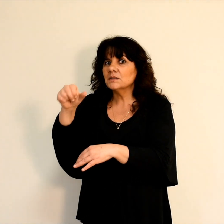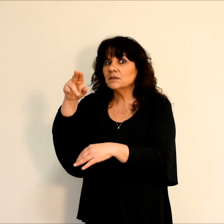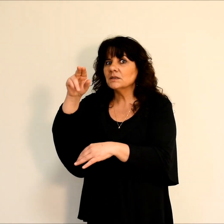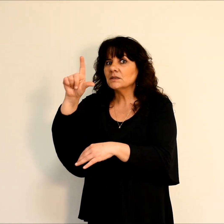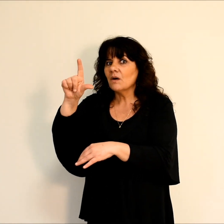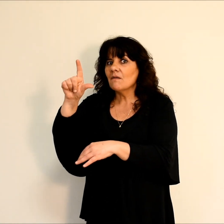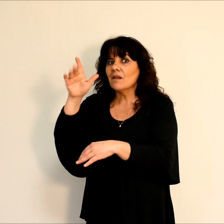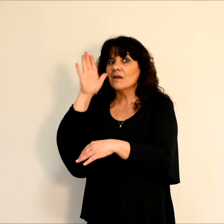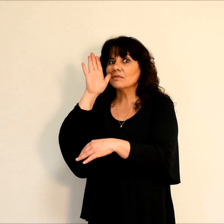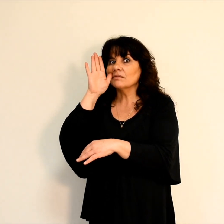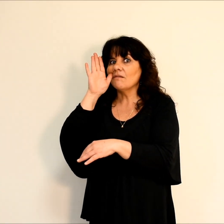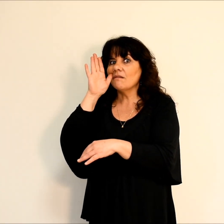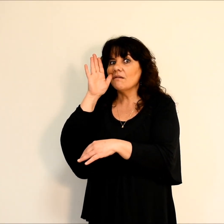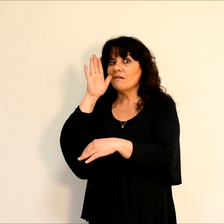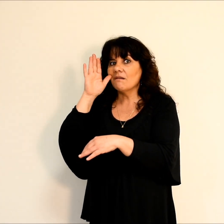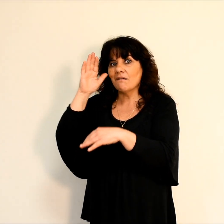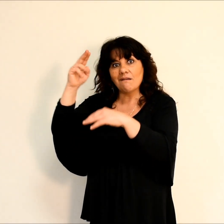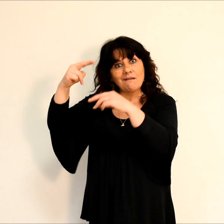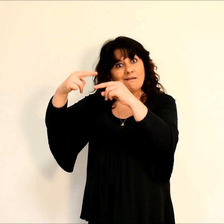plantée en terre près de sa tête.